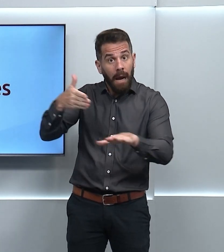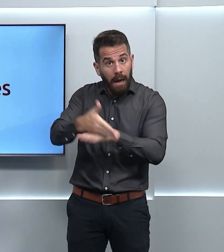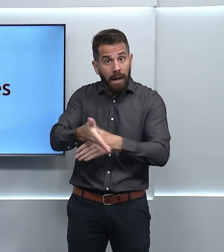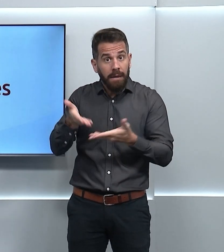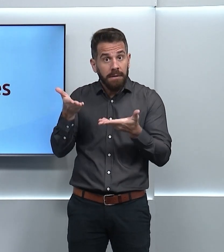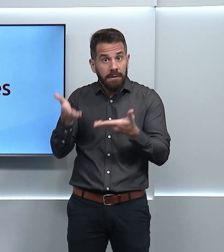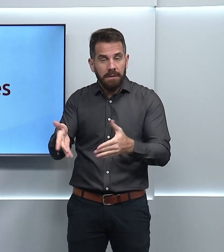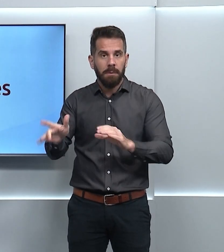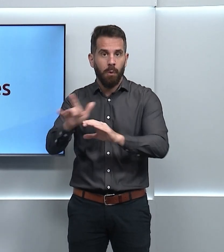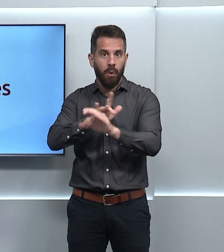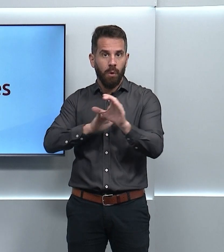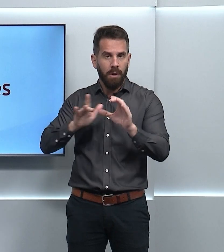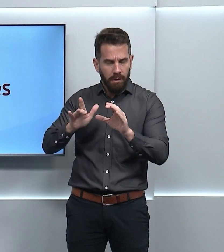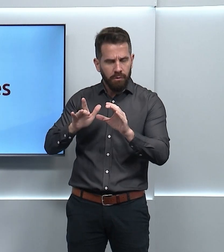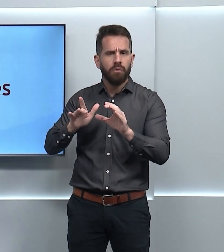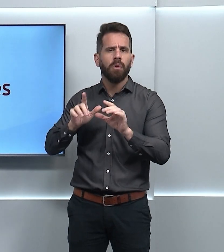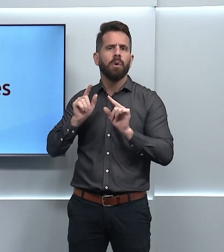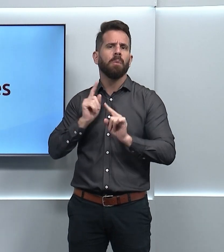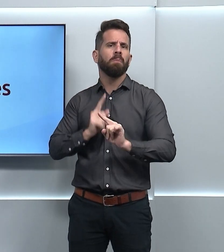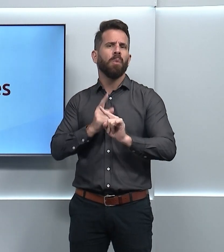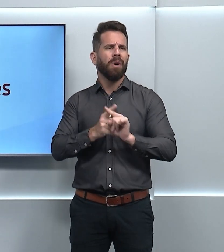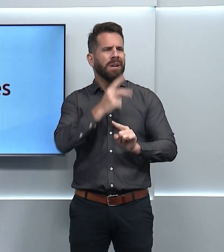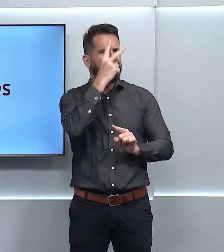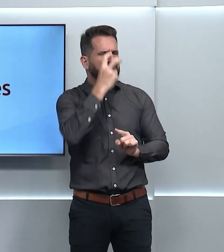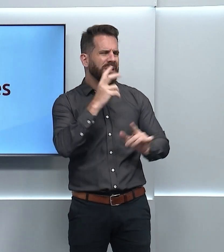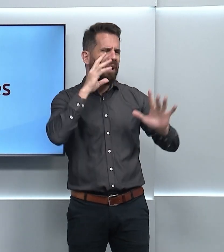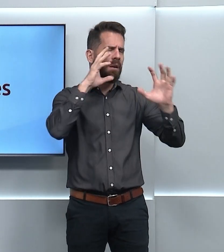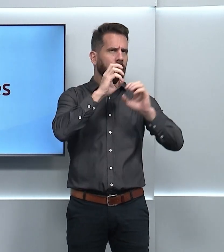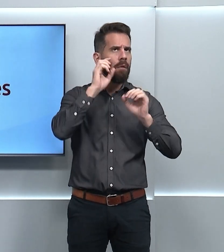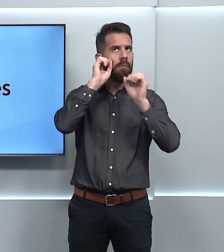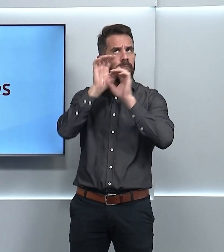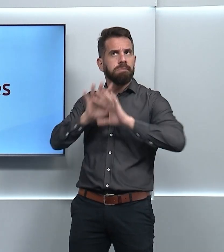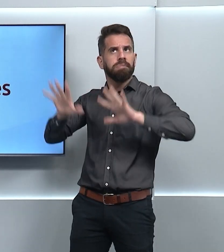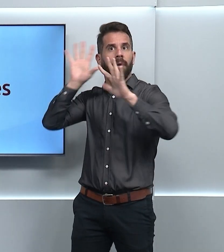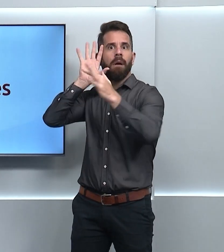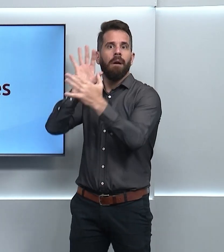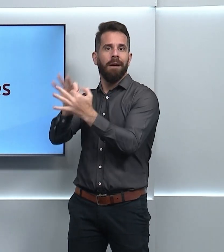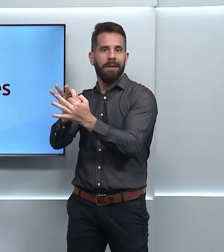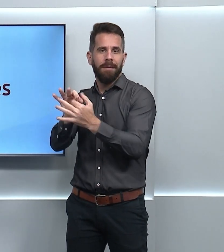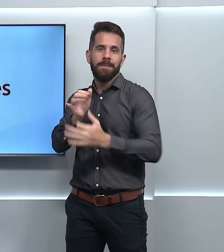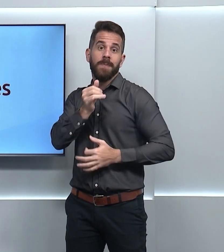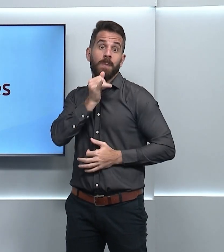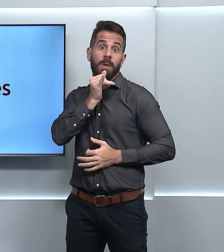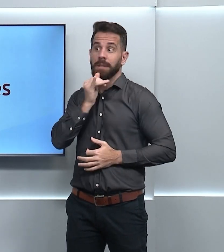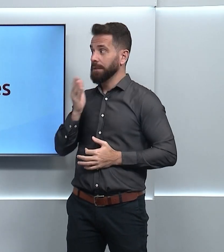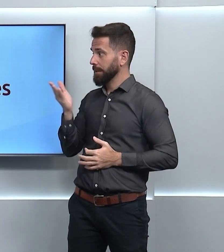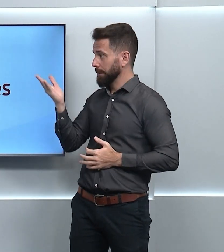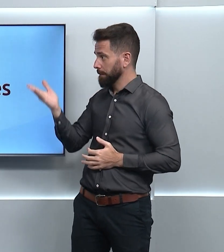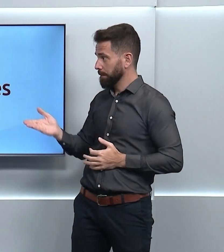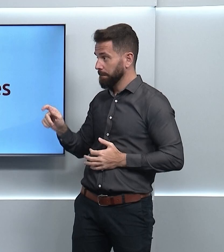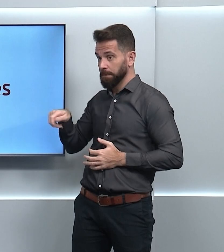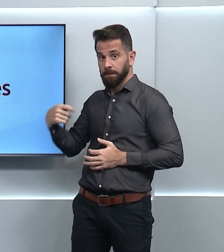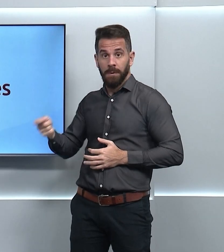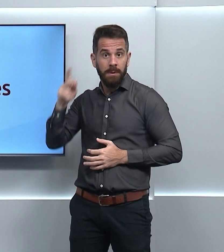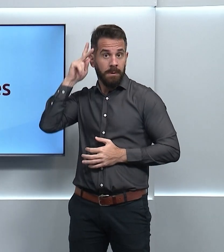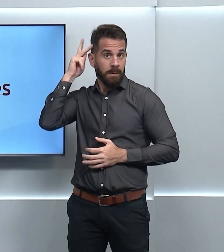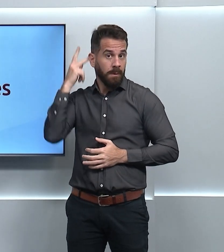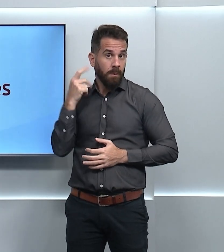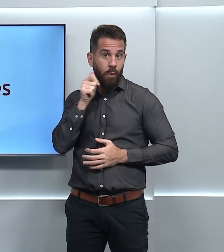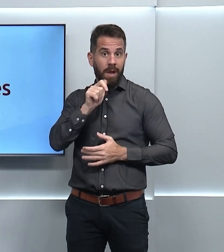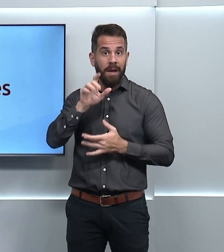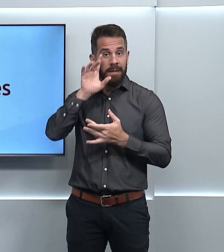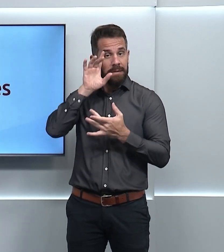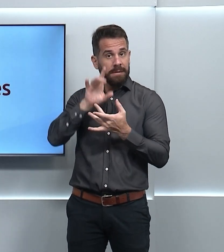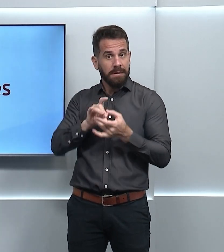participam no estúdio, para auxiliar o nosso público cego e de baixa visão. Eu sou a Camila Maia, uma mulher cis, de pele clara, com